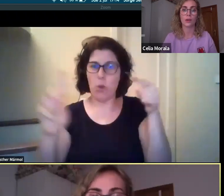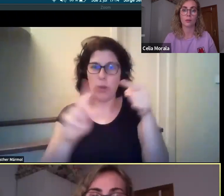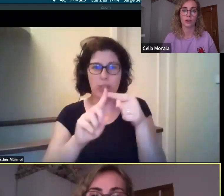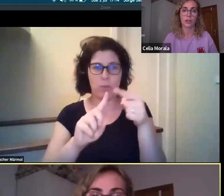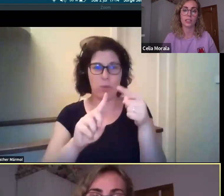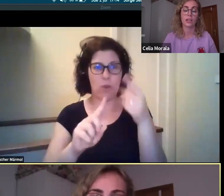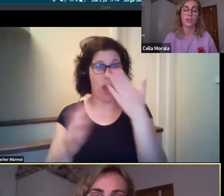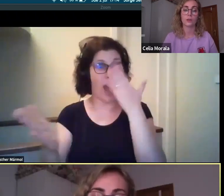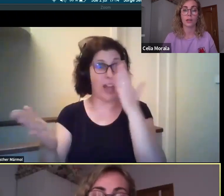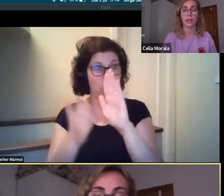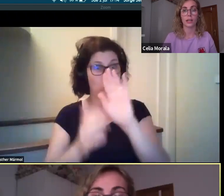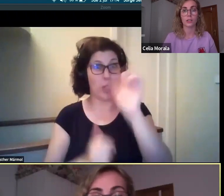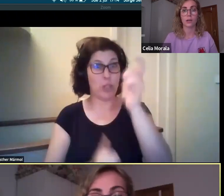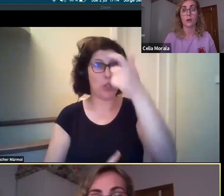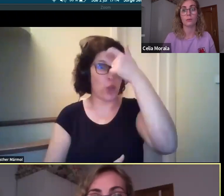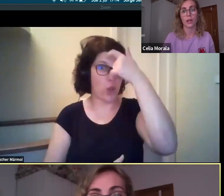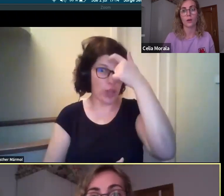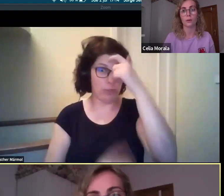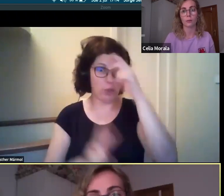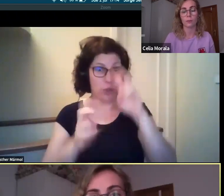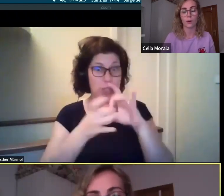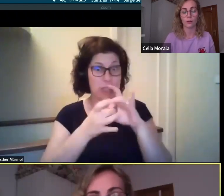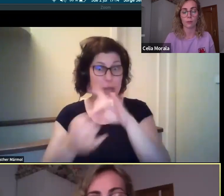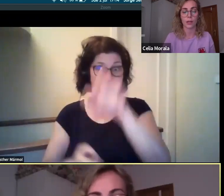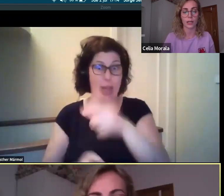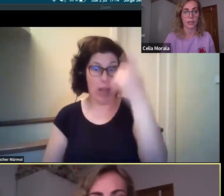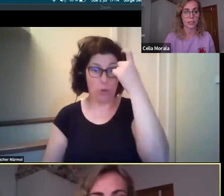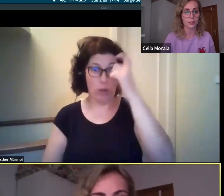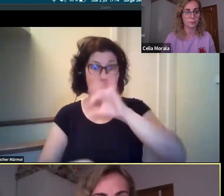estas concepciones sobre el alumnado con enfermedades raras.